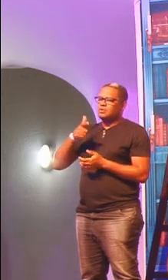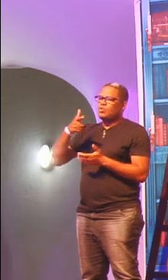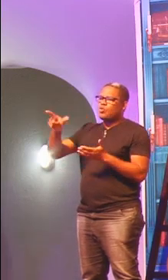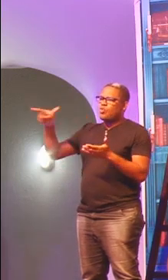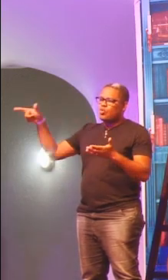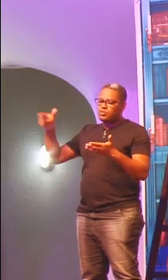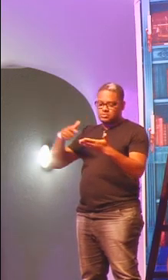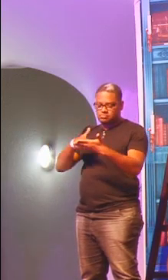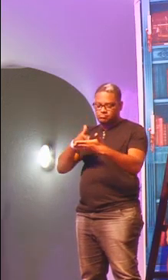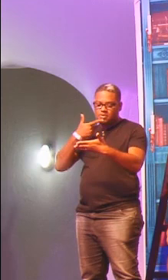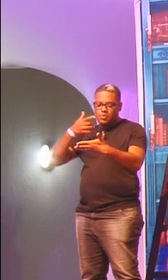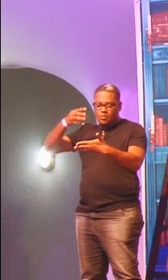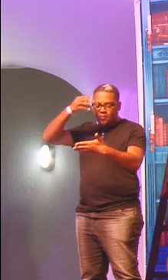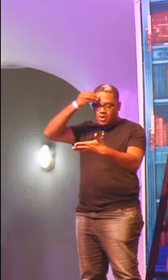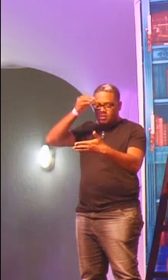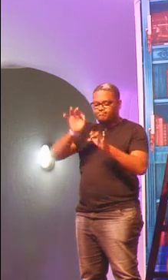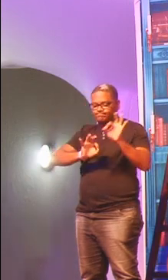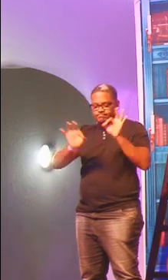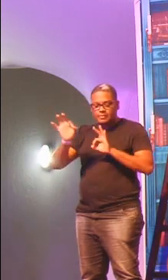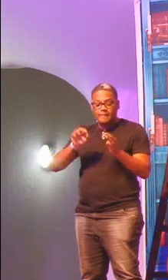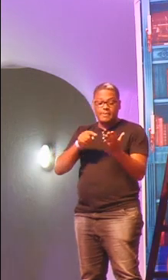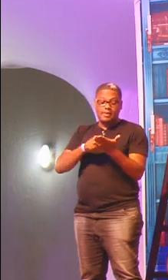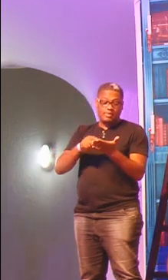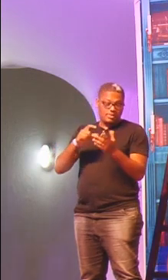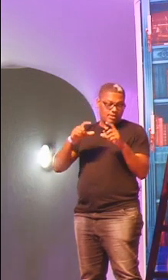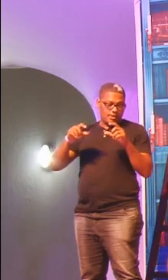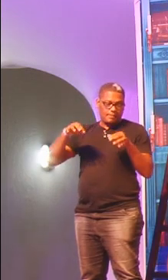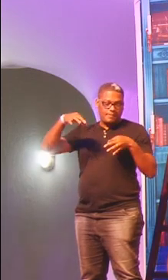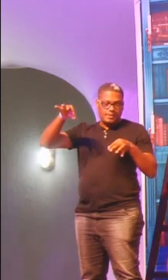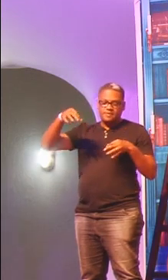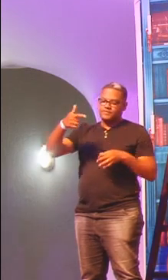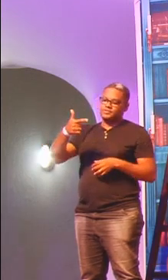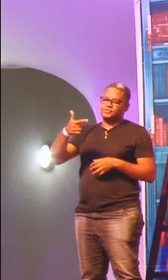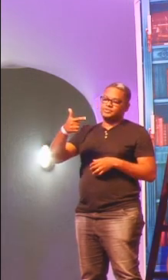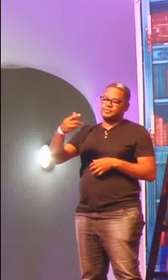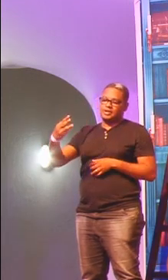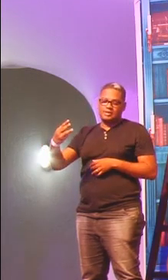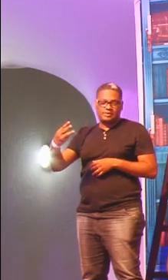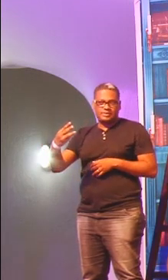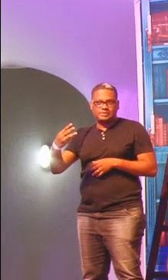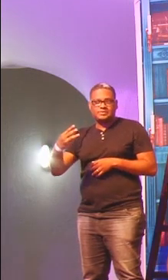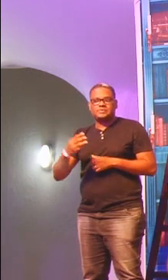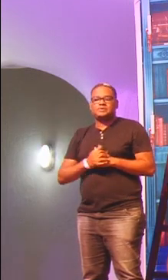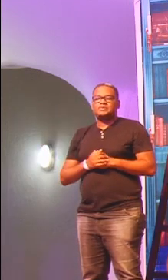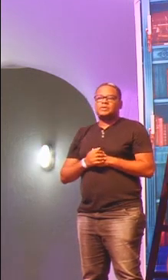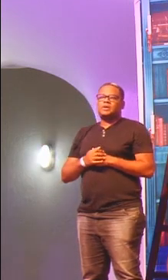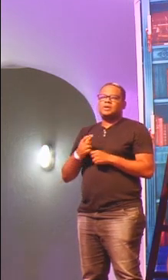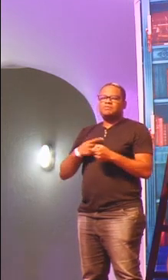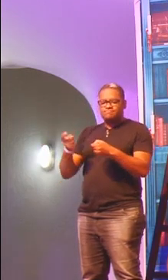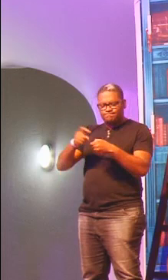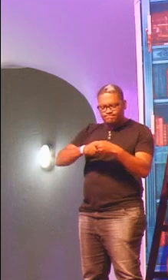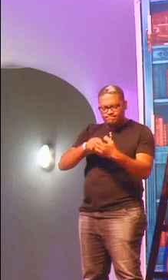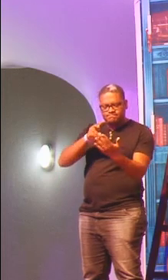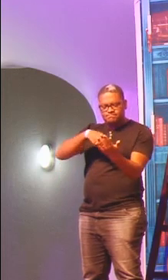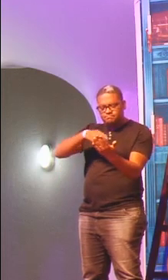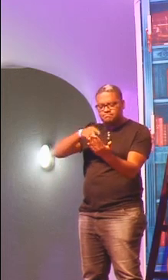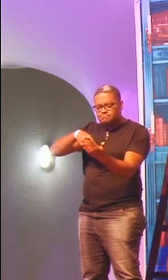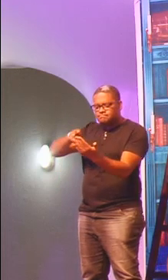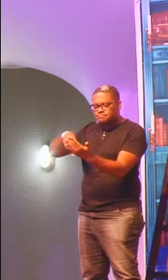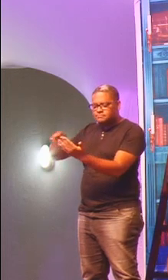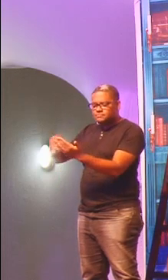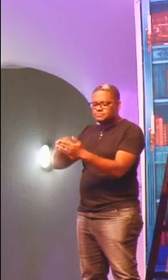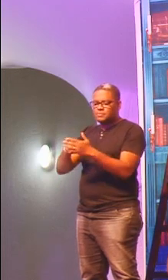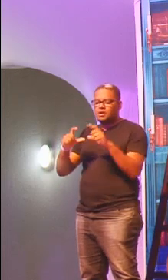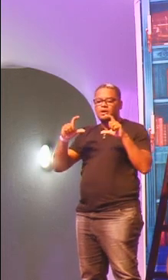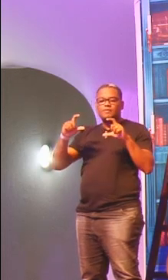vão sendo construídas. Mas tem uma parte aqui, na página 23, que eu voltei várias vezes a esse